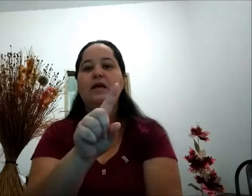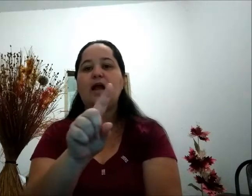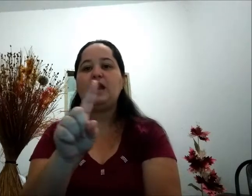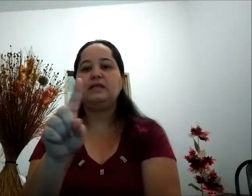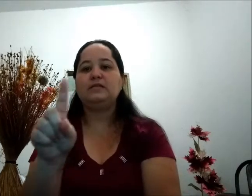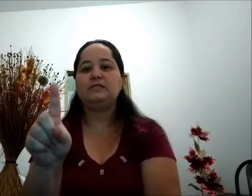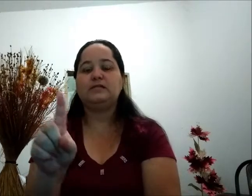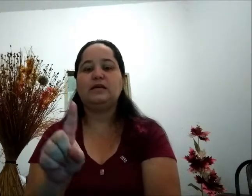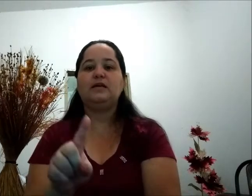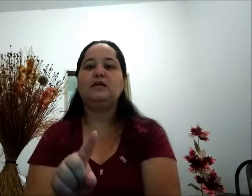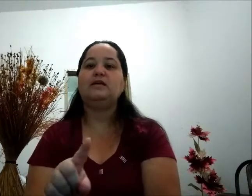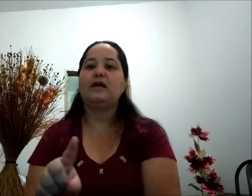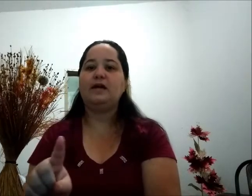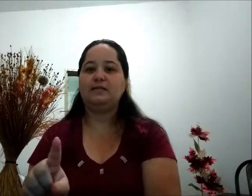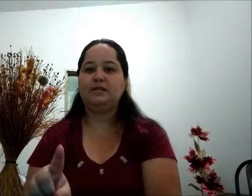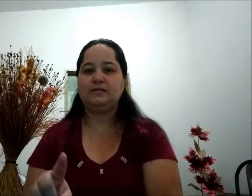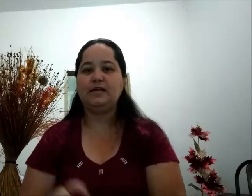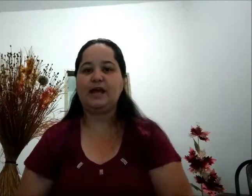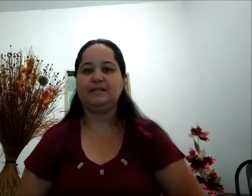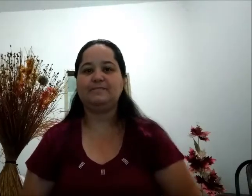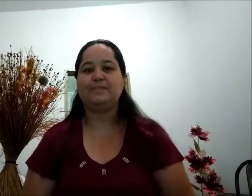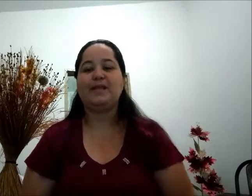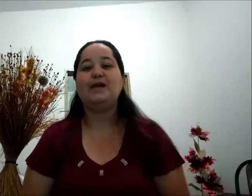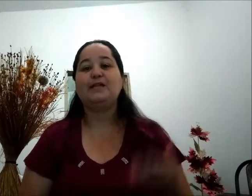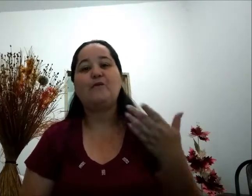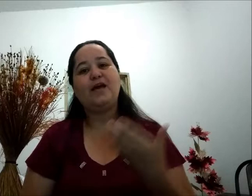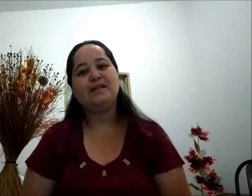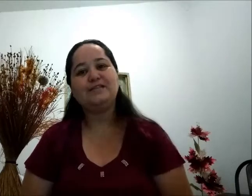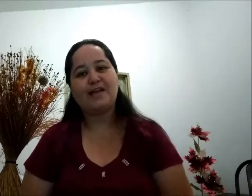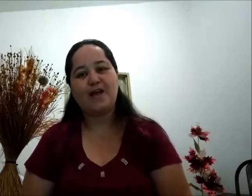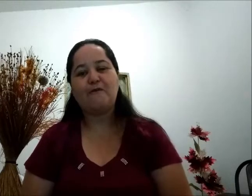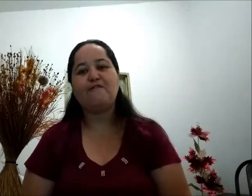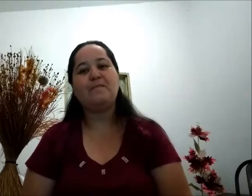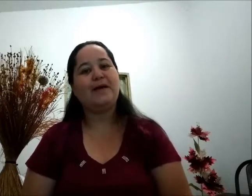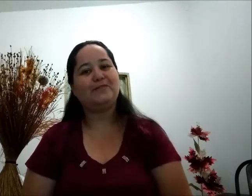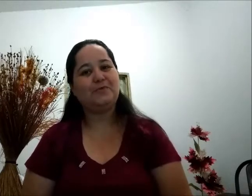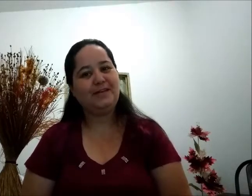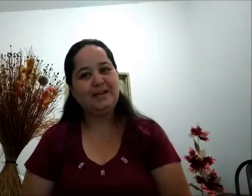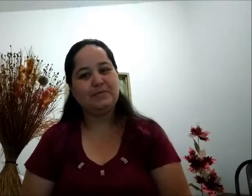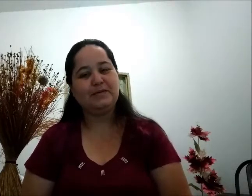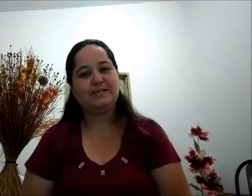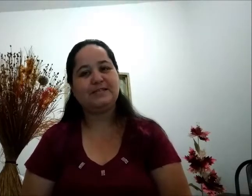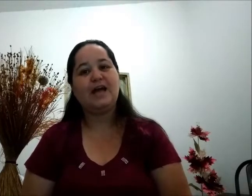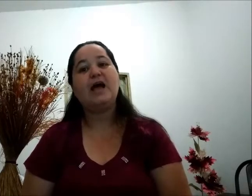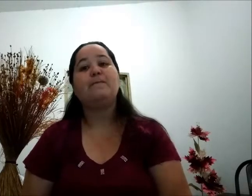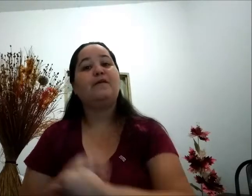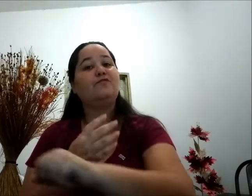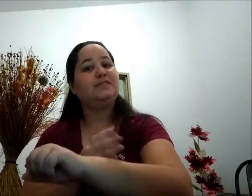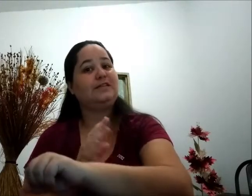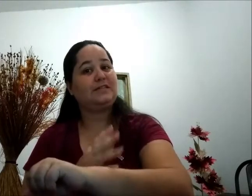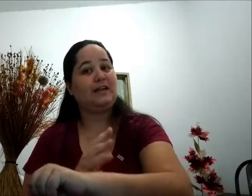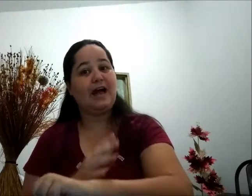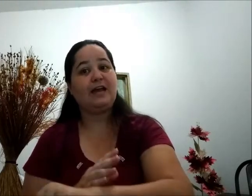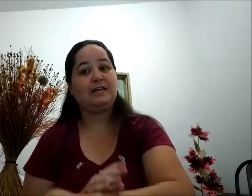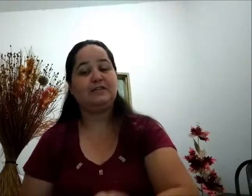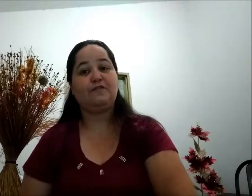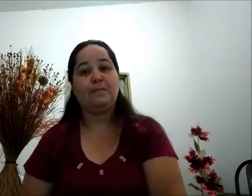a letra Z, que é desenhada. Então, esse é o alfabeto em Libras. Para vocês treinarem esse